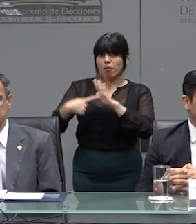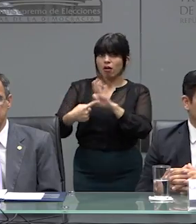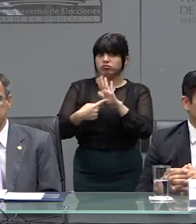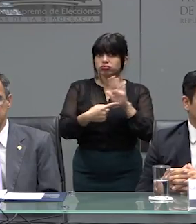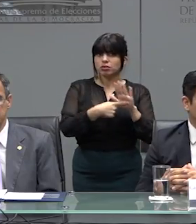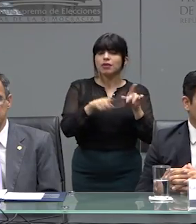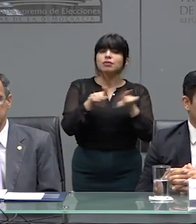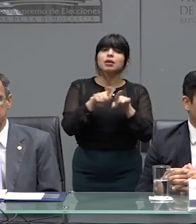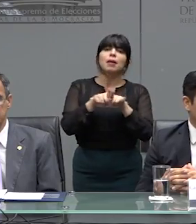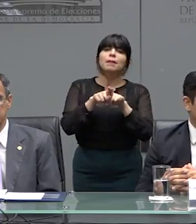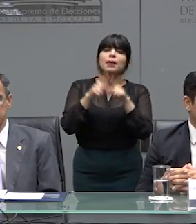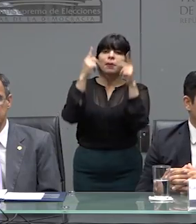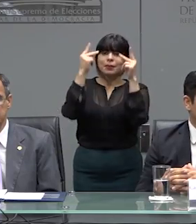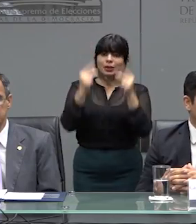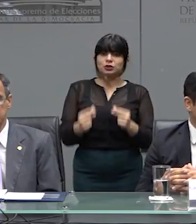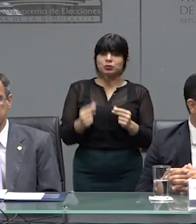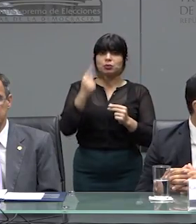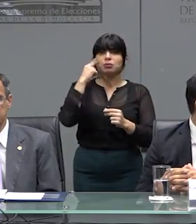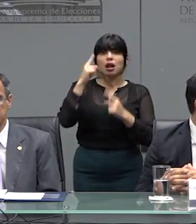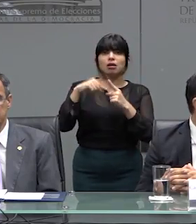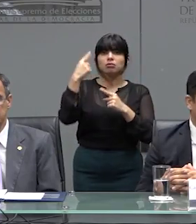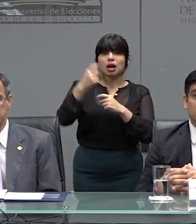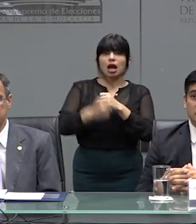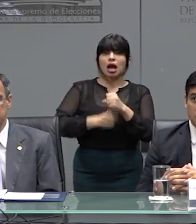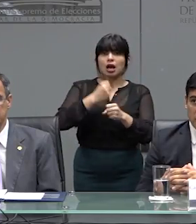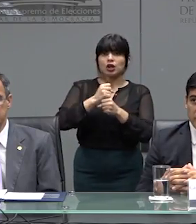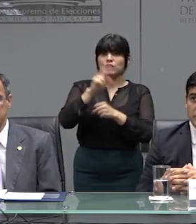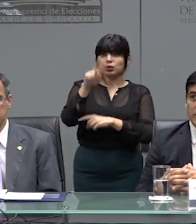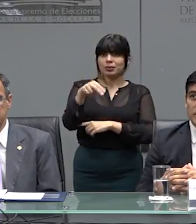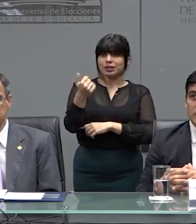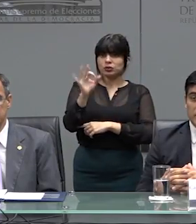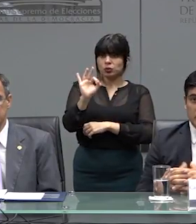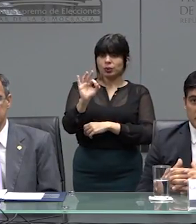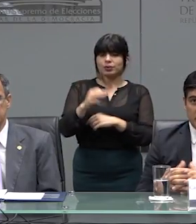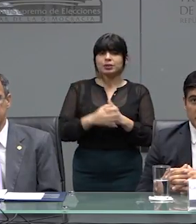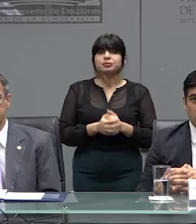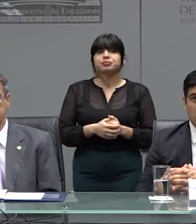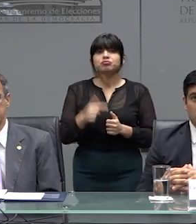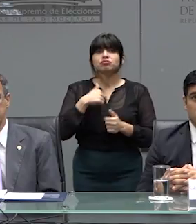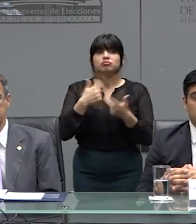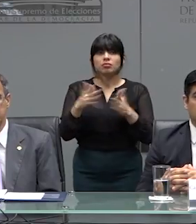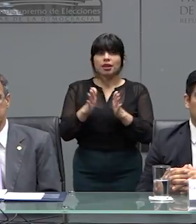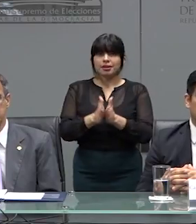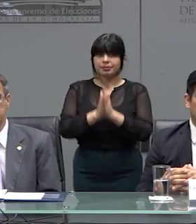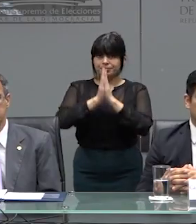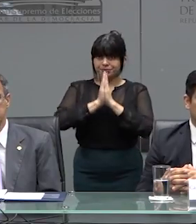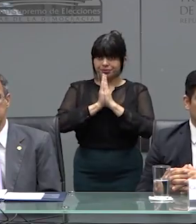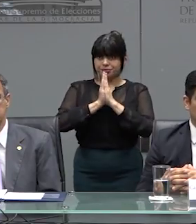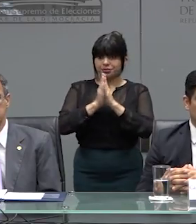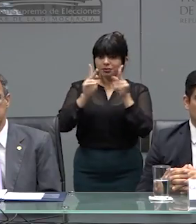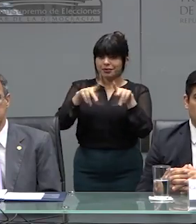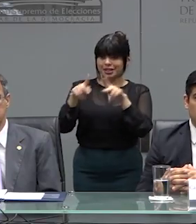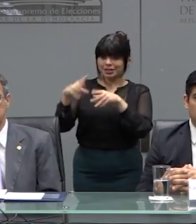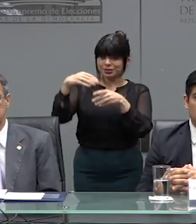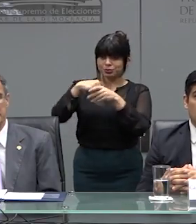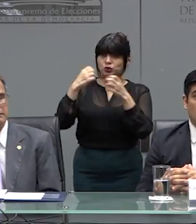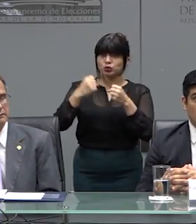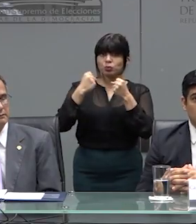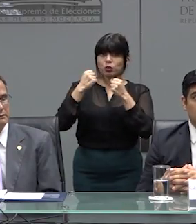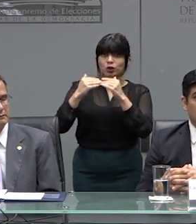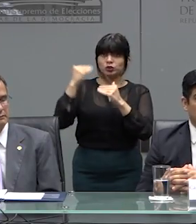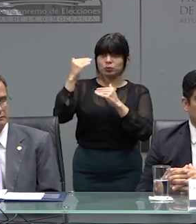la presupuestación para el año 2019. Y he pedido a los integrantes de los Supremos